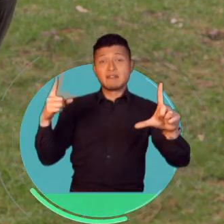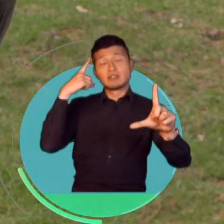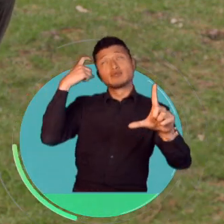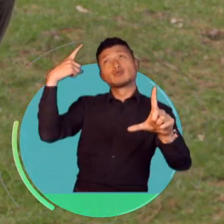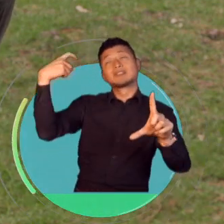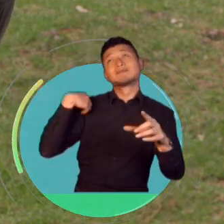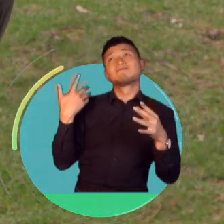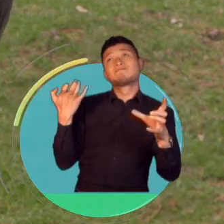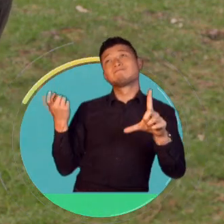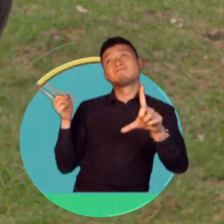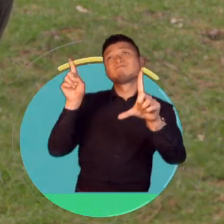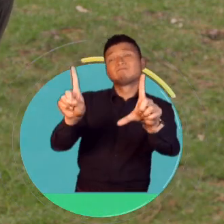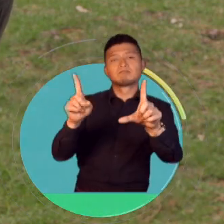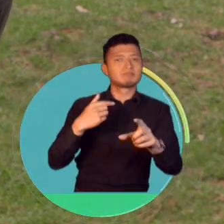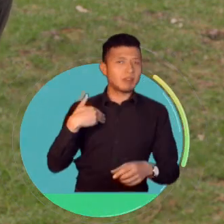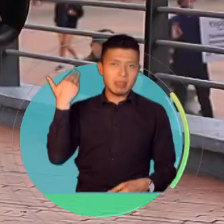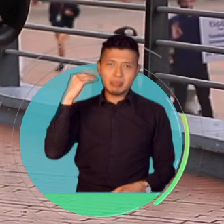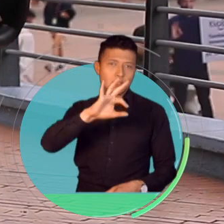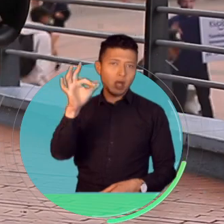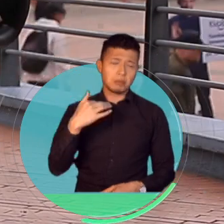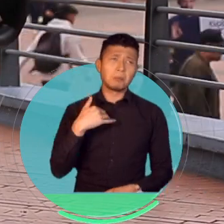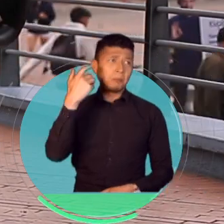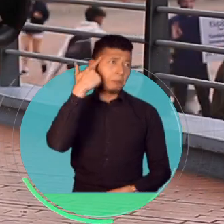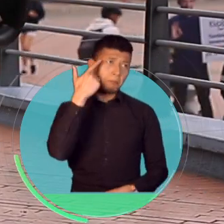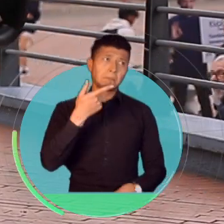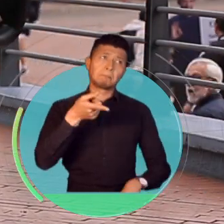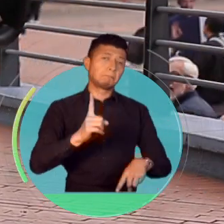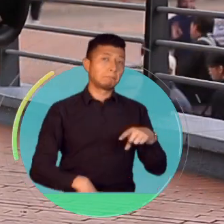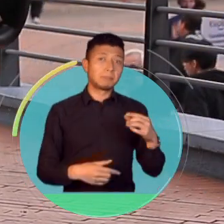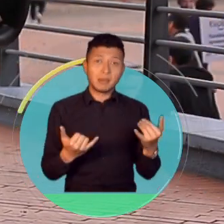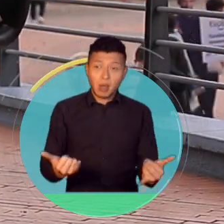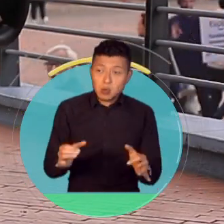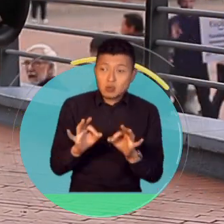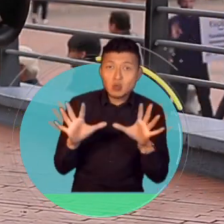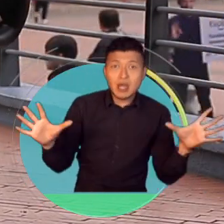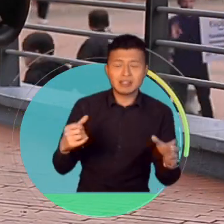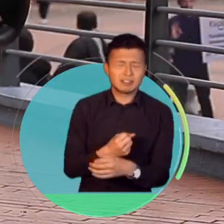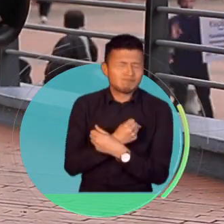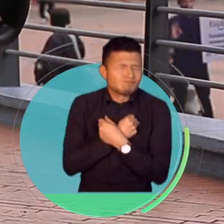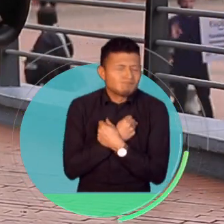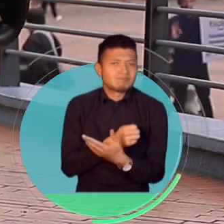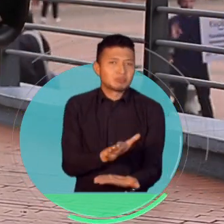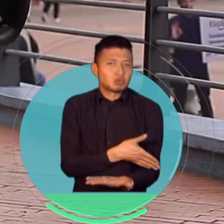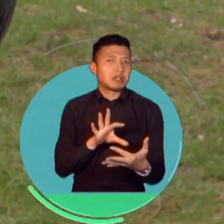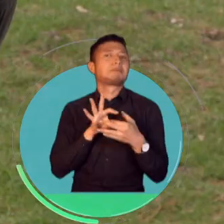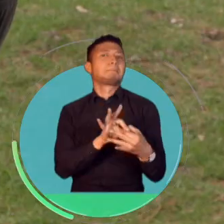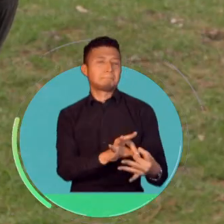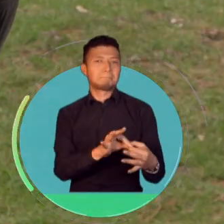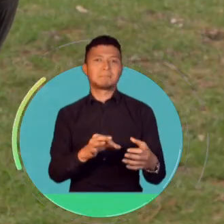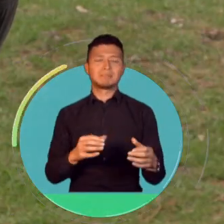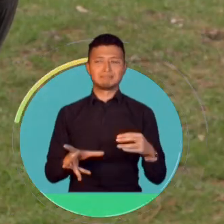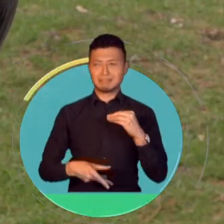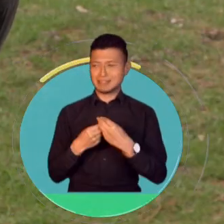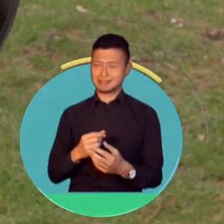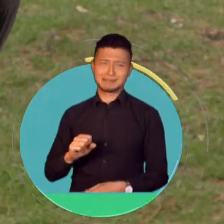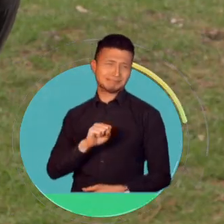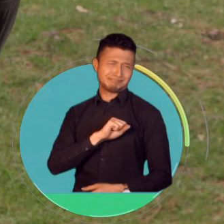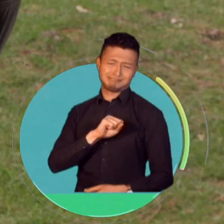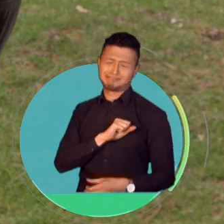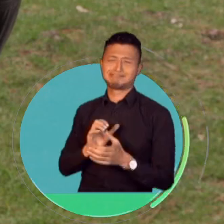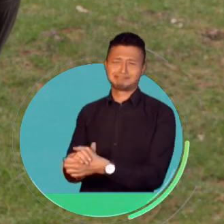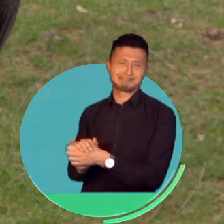televisión siempre ha sido un sueño que no había podido cumplir Y que en algún momento ya había creído como que no se me iba a dar y se me está dando con lo que más amo que es la música